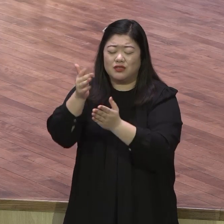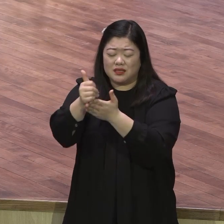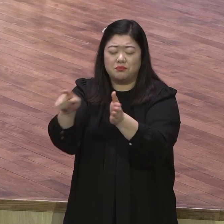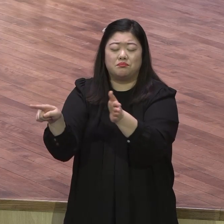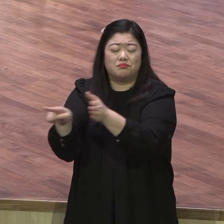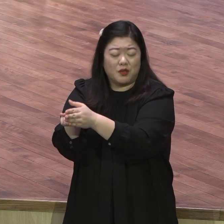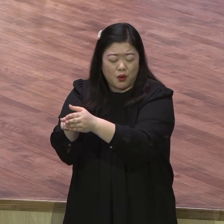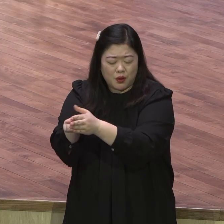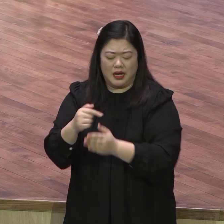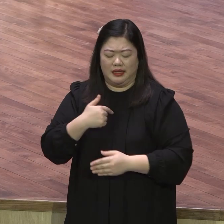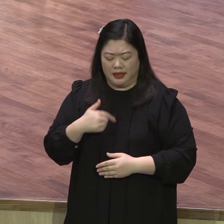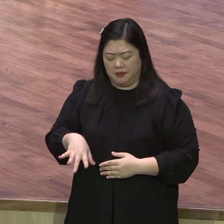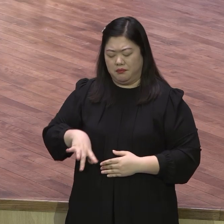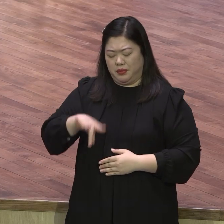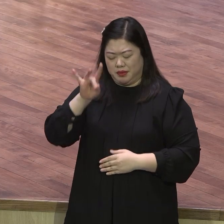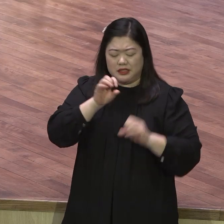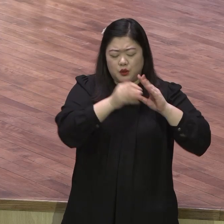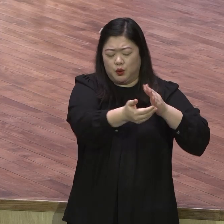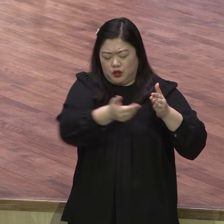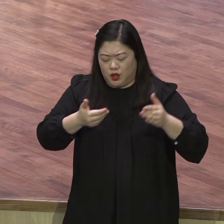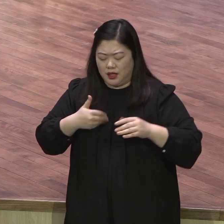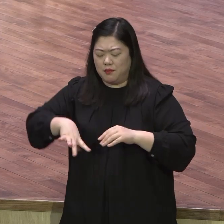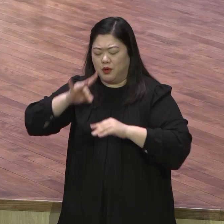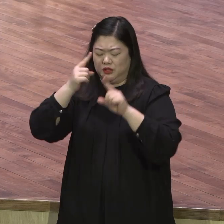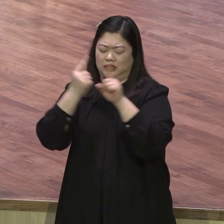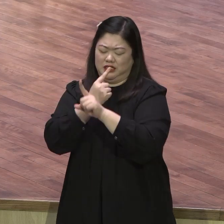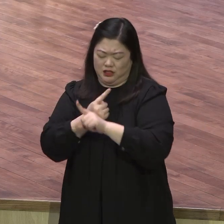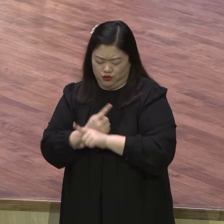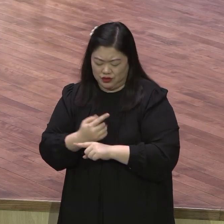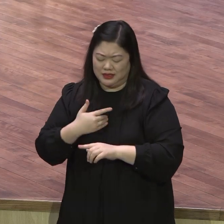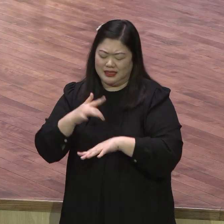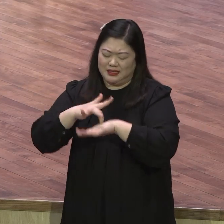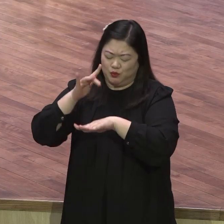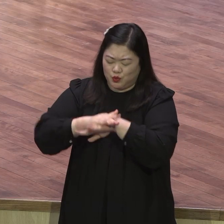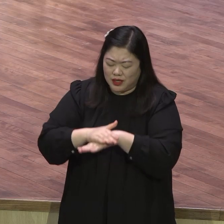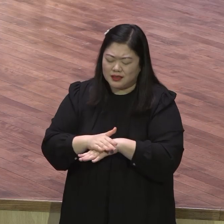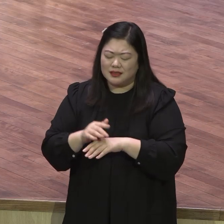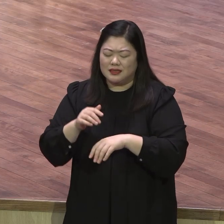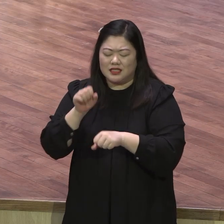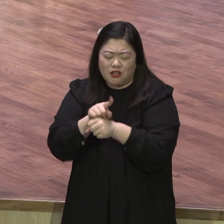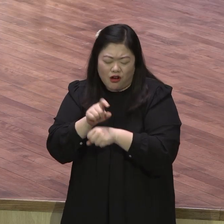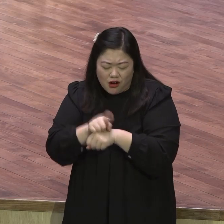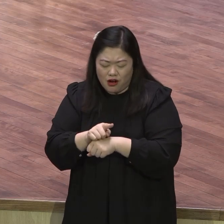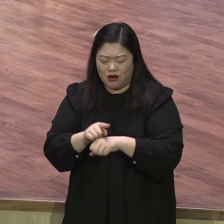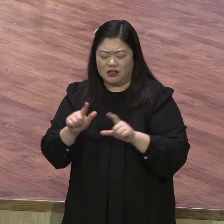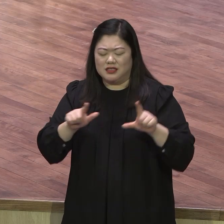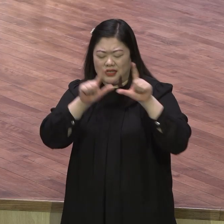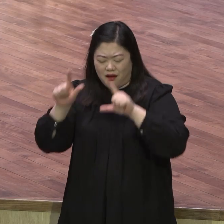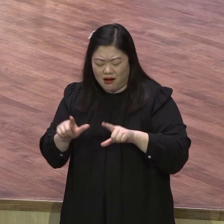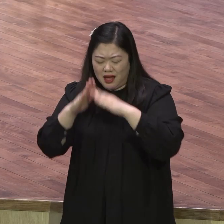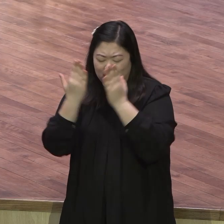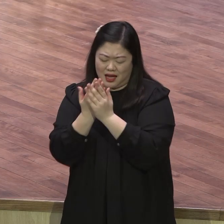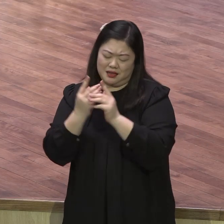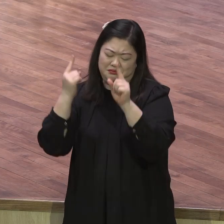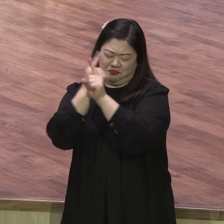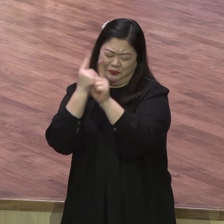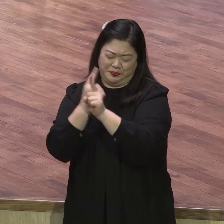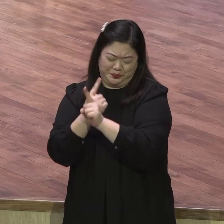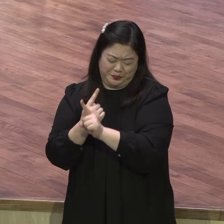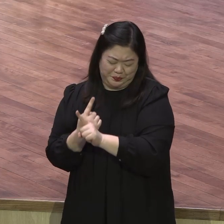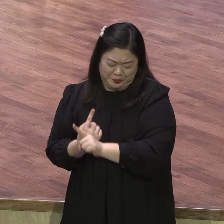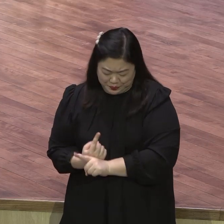치유되게 하여 조사사 삶이 성격이 정말 습관이 치유되게 하여 참으로 예수